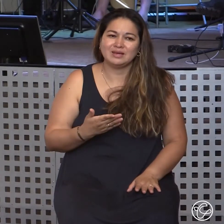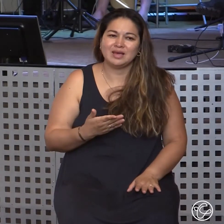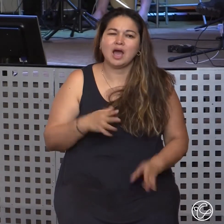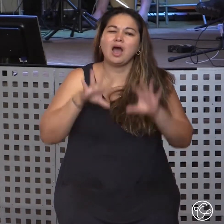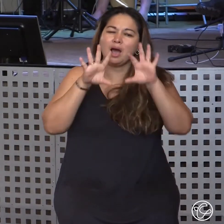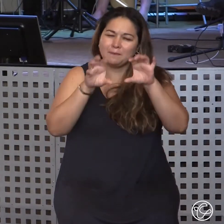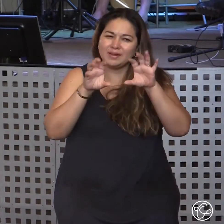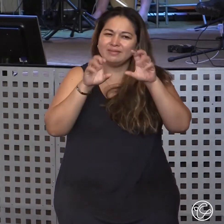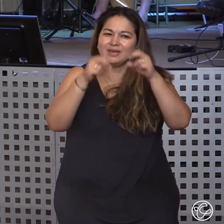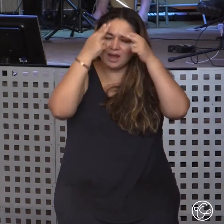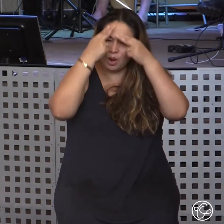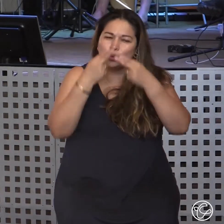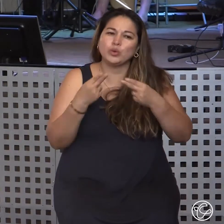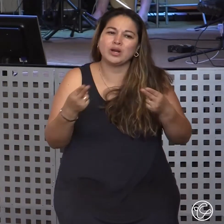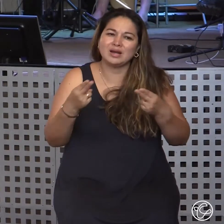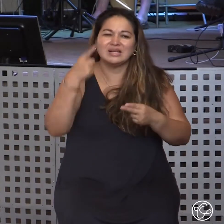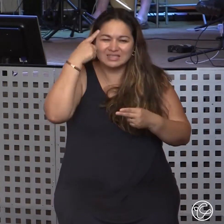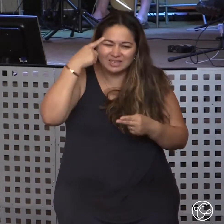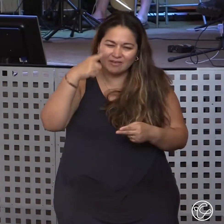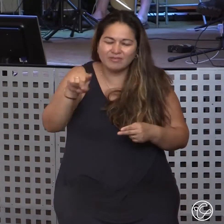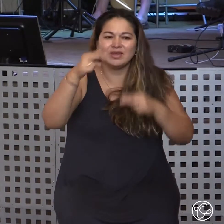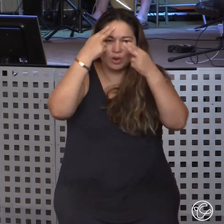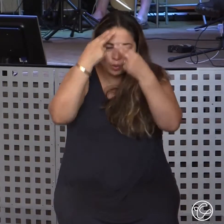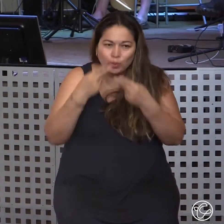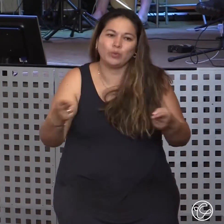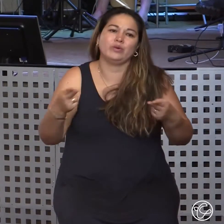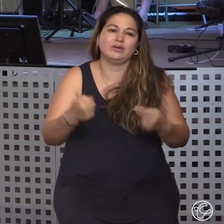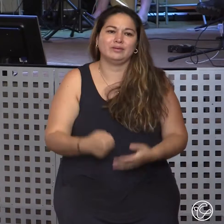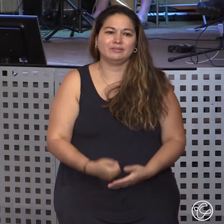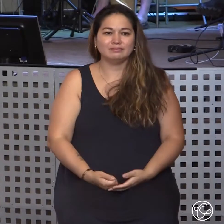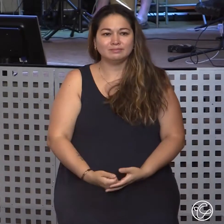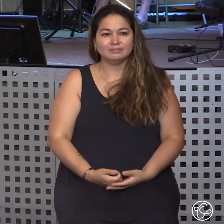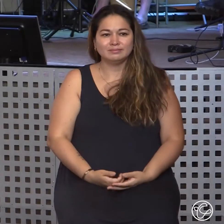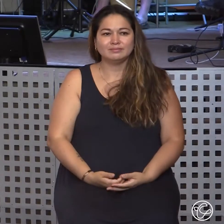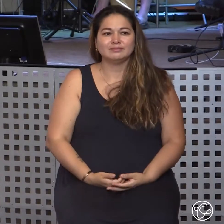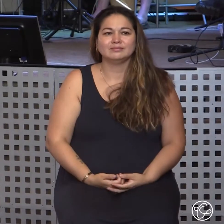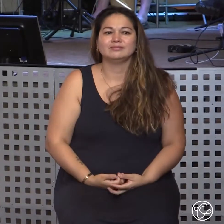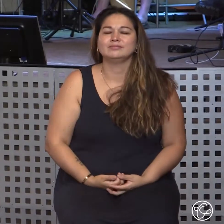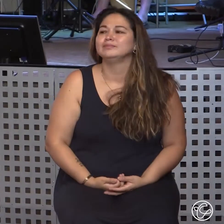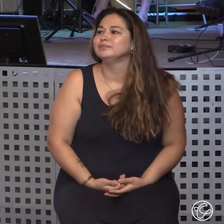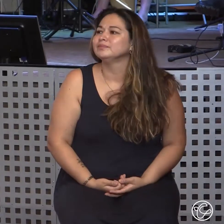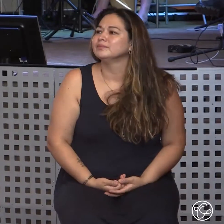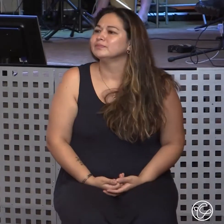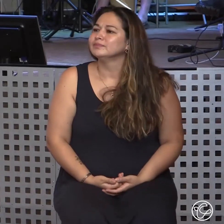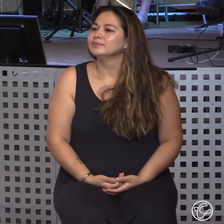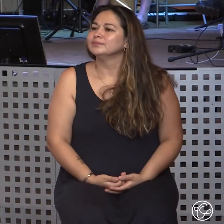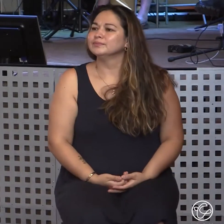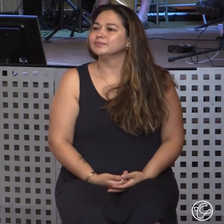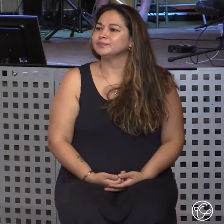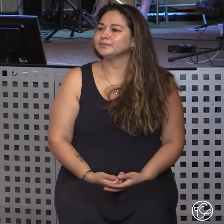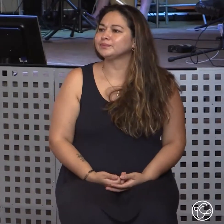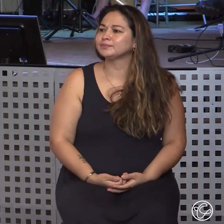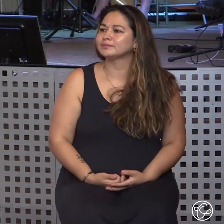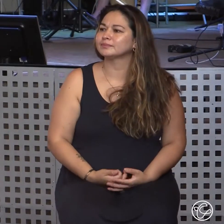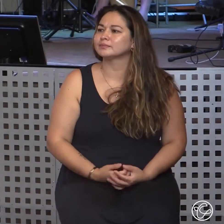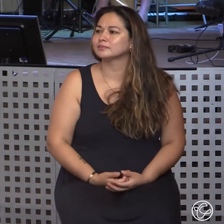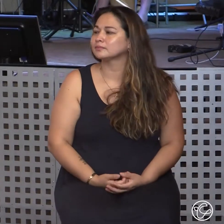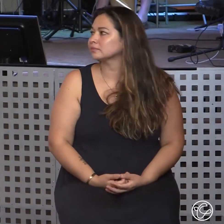quién? ¿Aquel que se lo merece? No. Sí, pero no. Luego te hablaré de